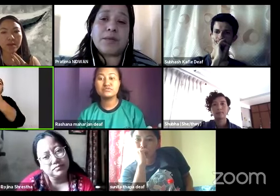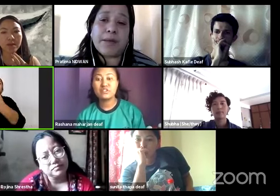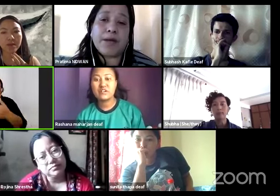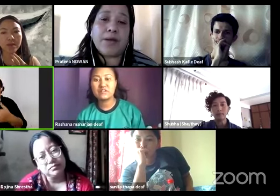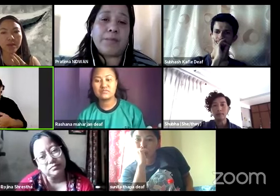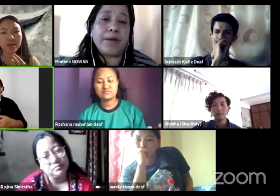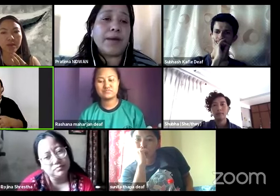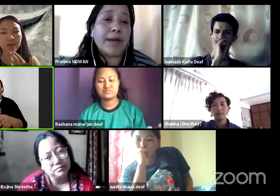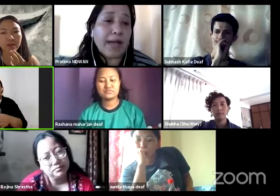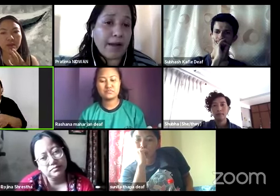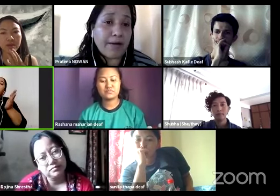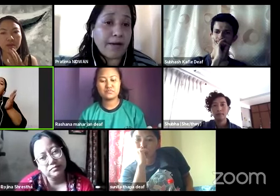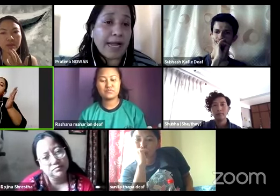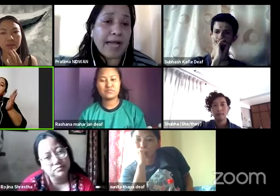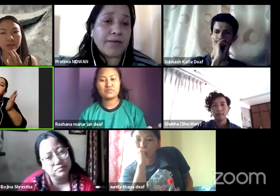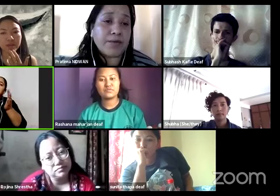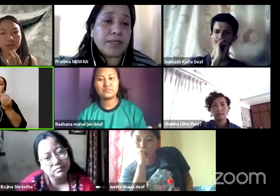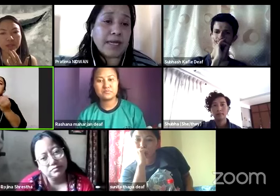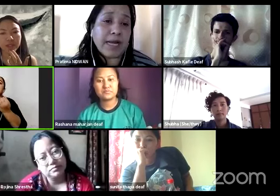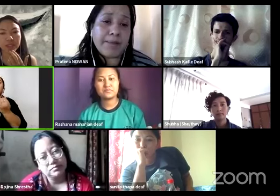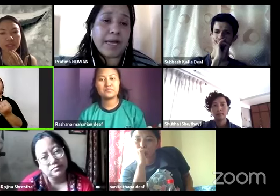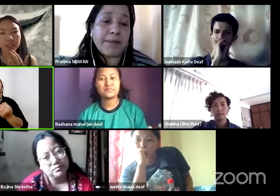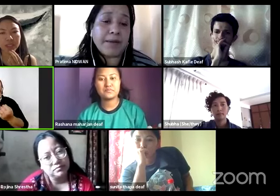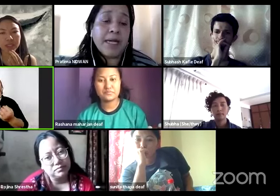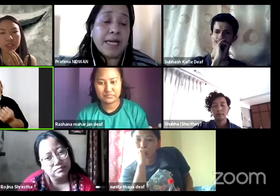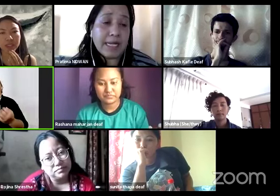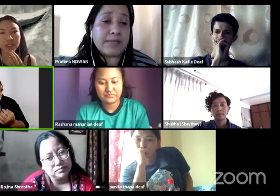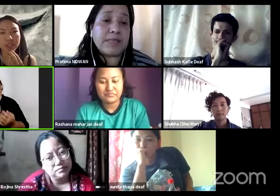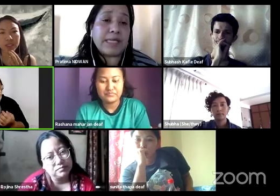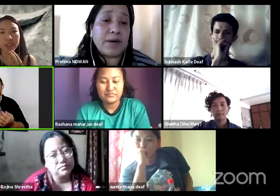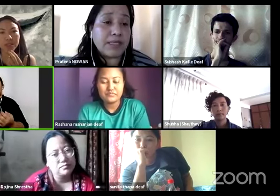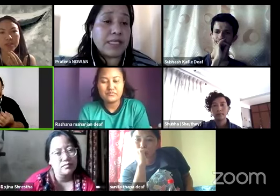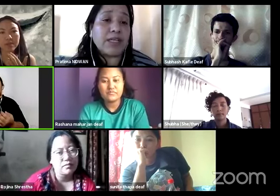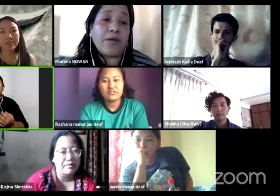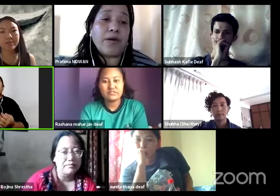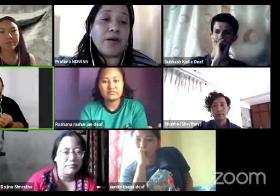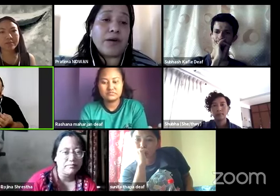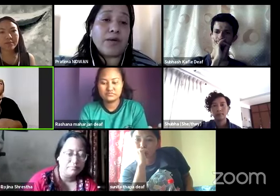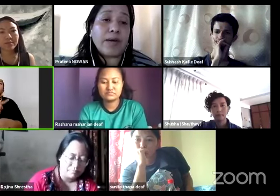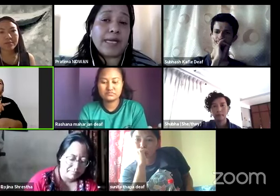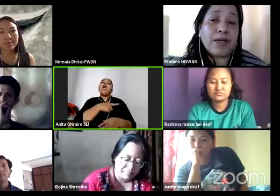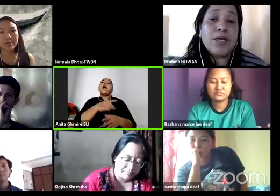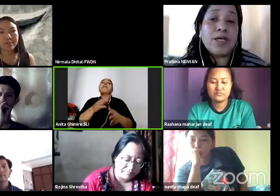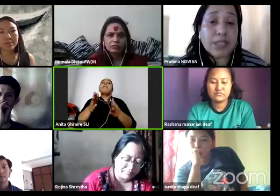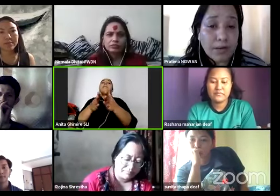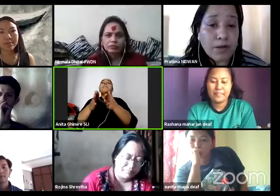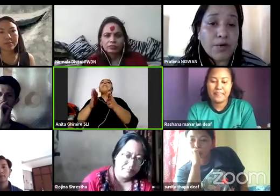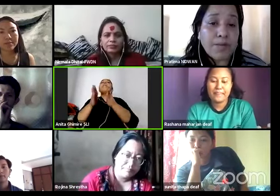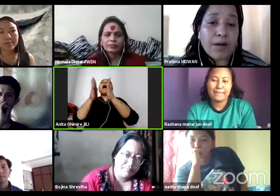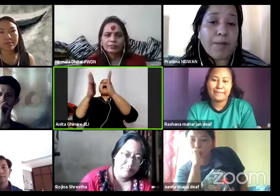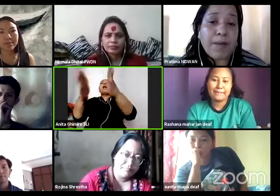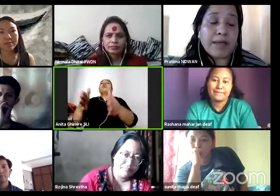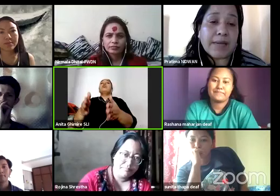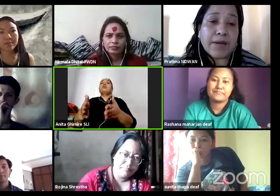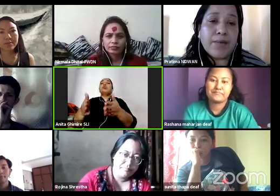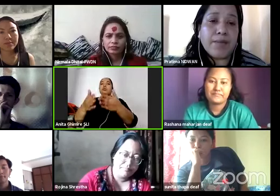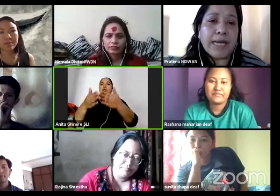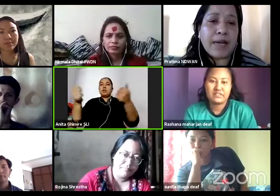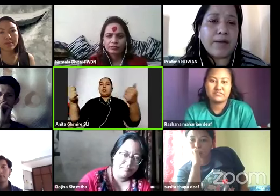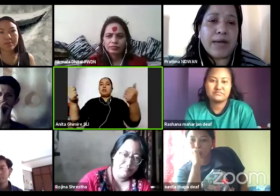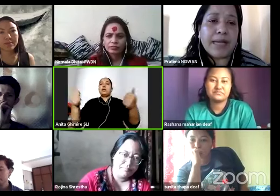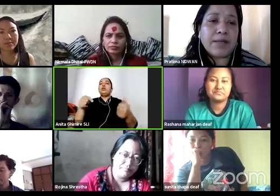हुन्छ र तपाईँहरूलाई पनि एउटा नयाँ आयाम खुल्छ र हामीलाई पनि यस विषयमा अझै छलफल गर्नको लागि र समग्र रूपमा अपाङ्गता